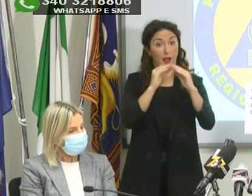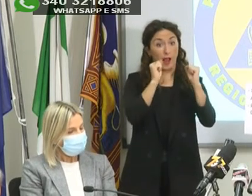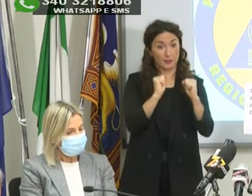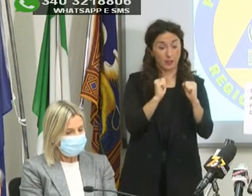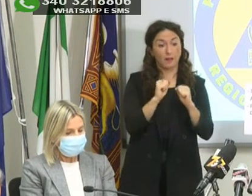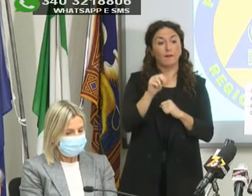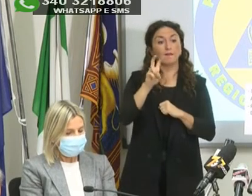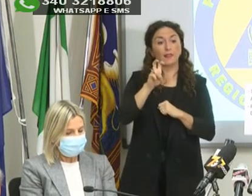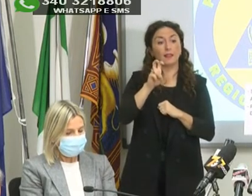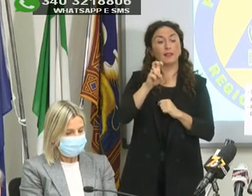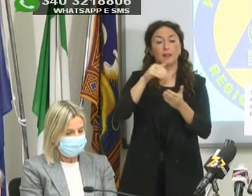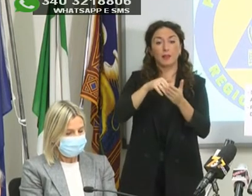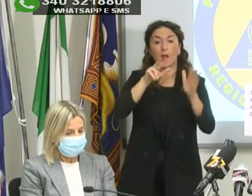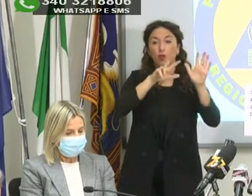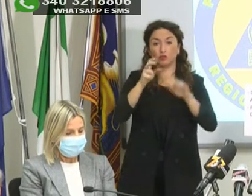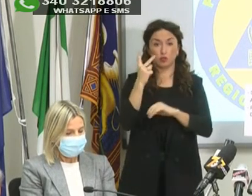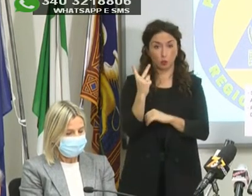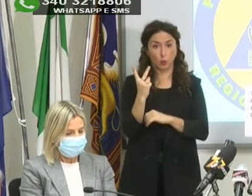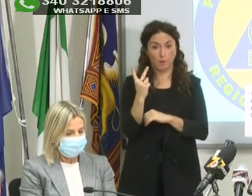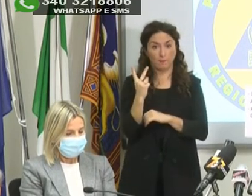sono 20.802.